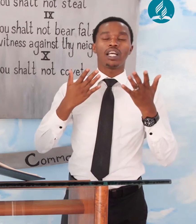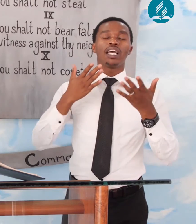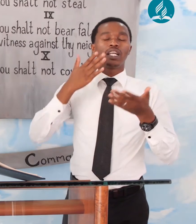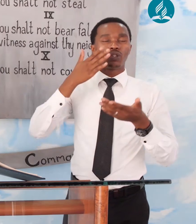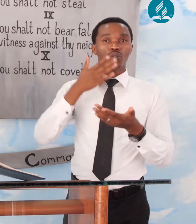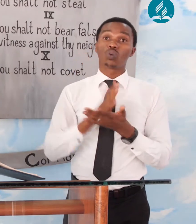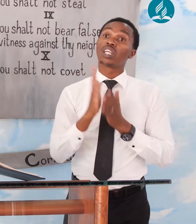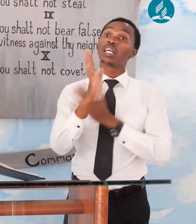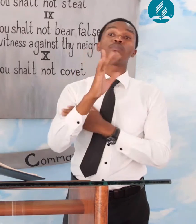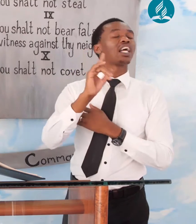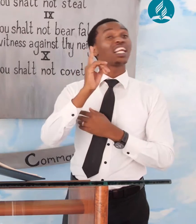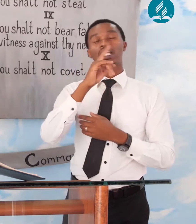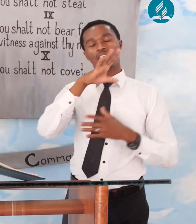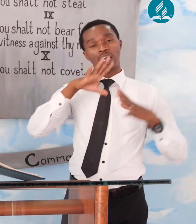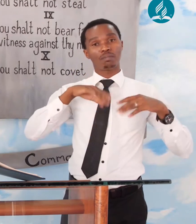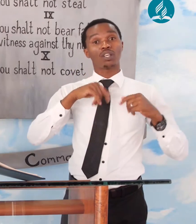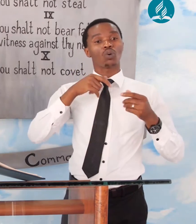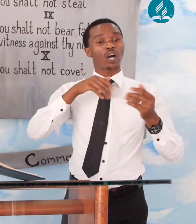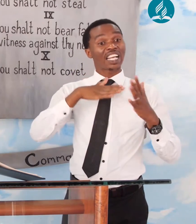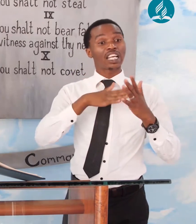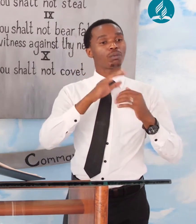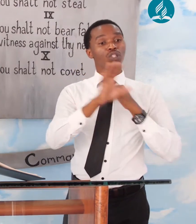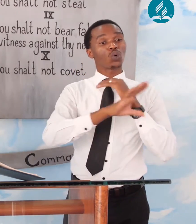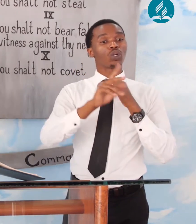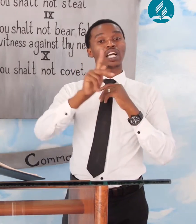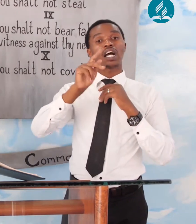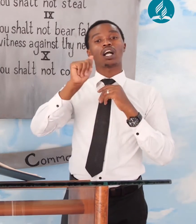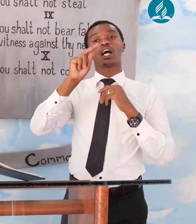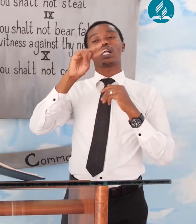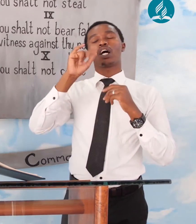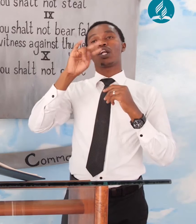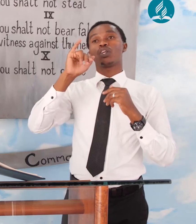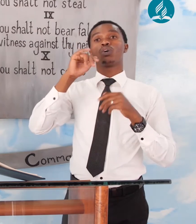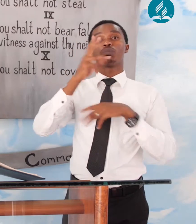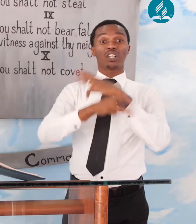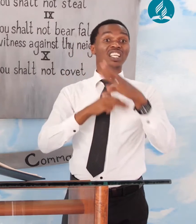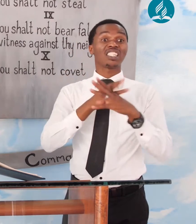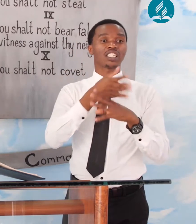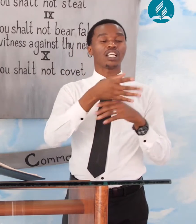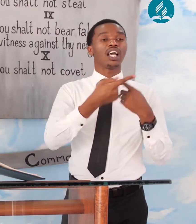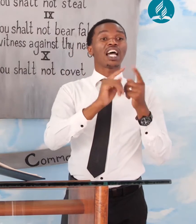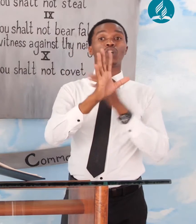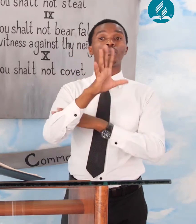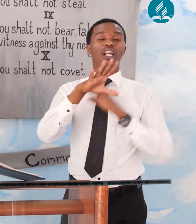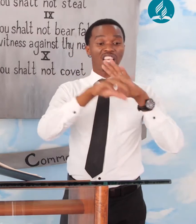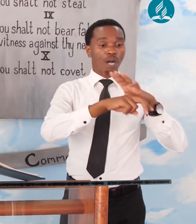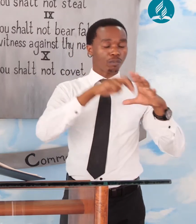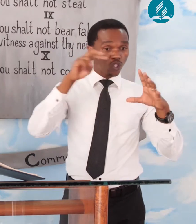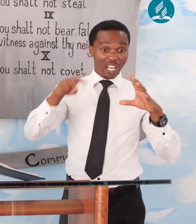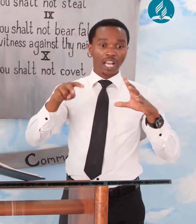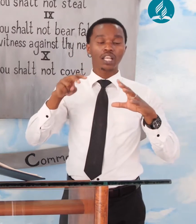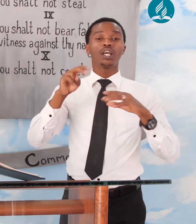cy'Kanani yo ku isi yahise ajya I Kanani yo mu ijuru kuko Imana